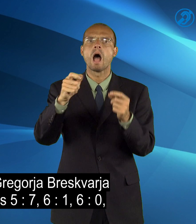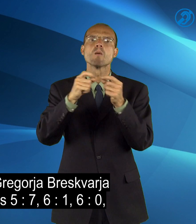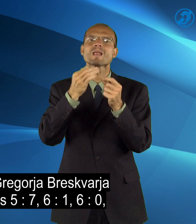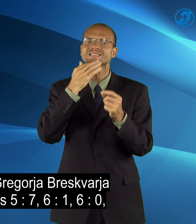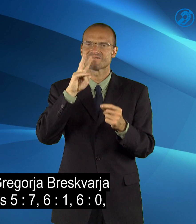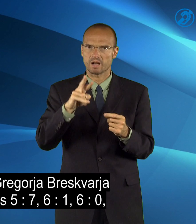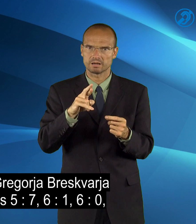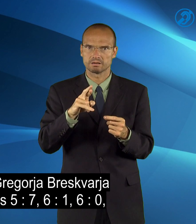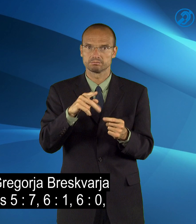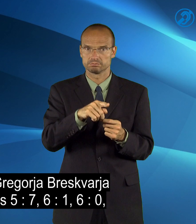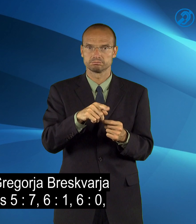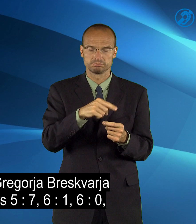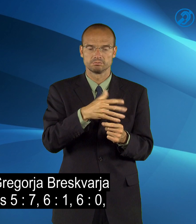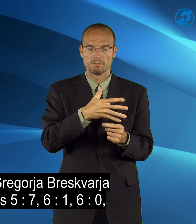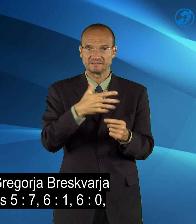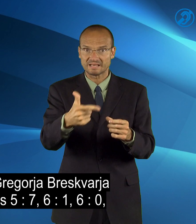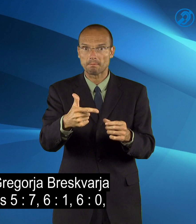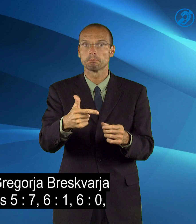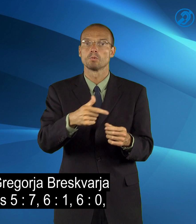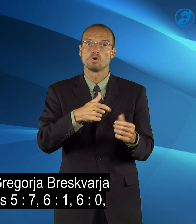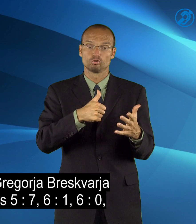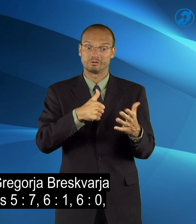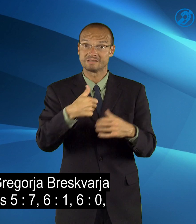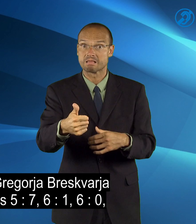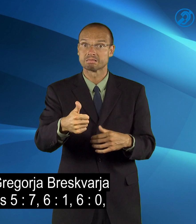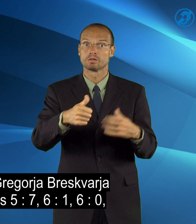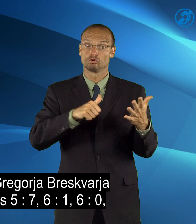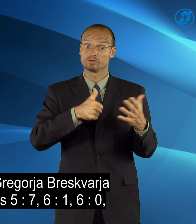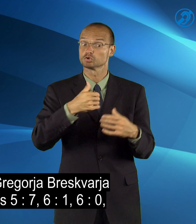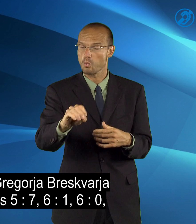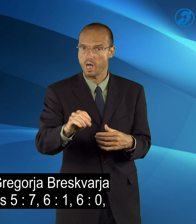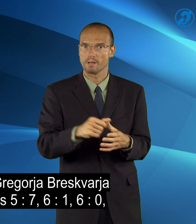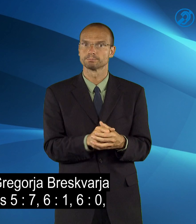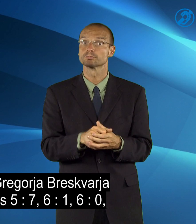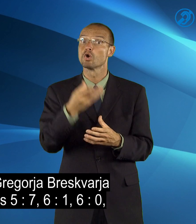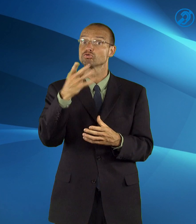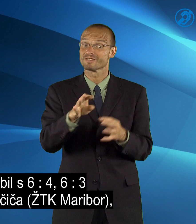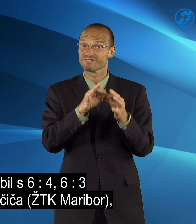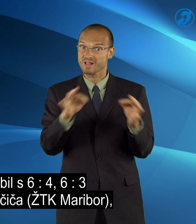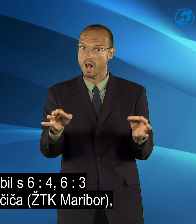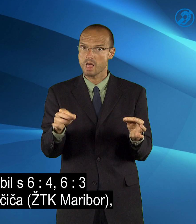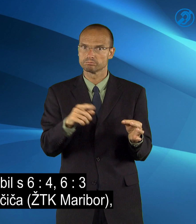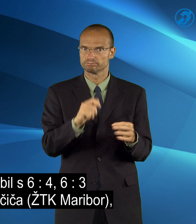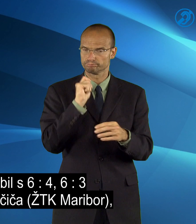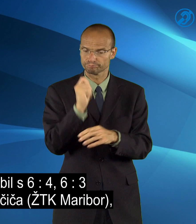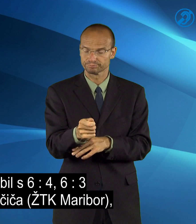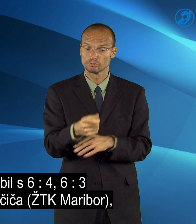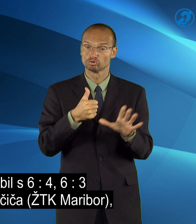5:7, 6:1, 6:0. V četrtfinalu je bil s 6:4 in